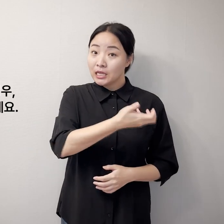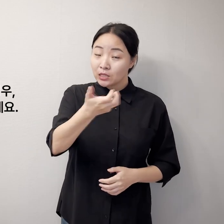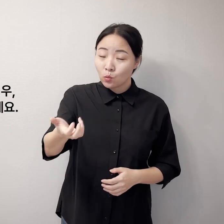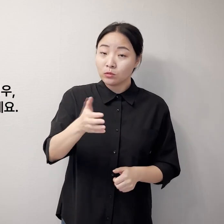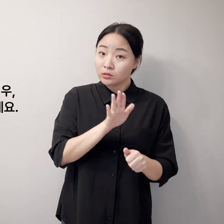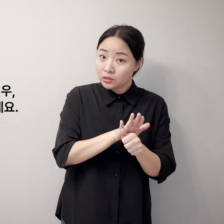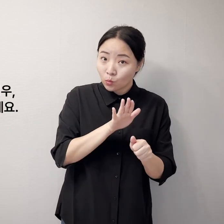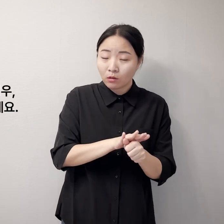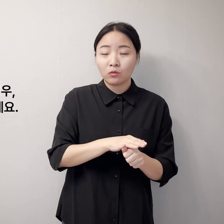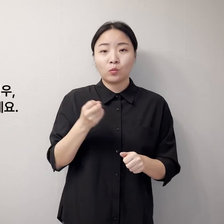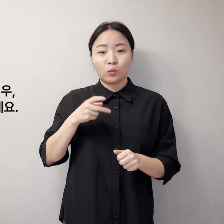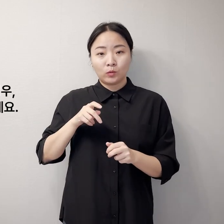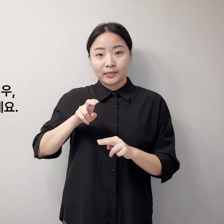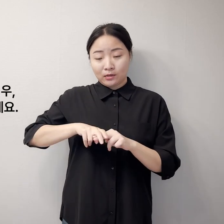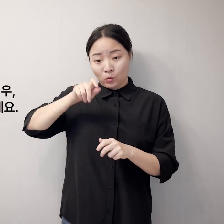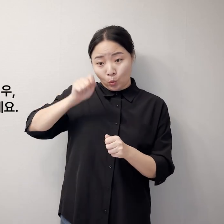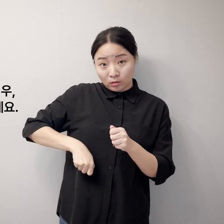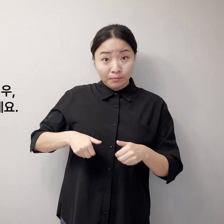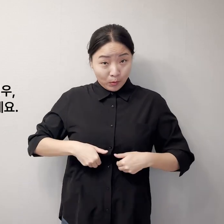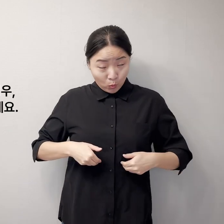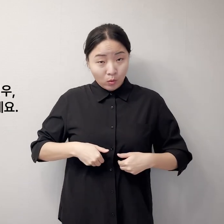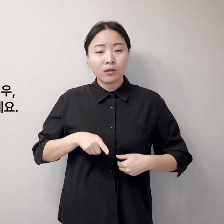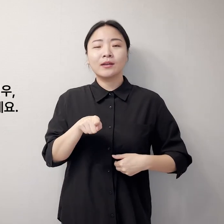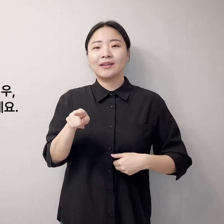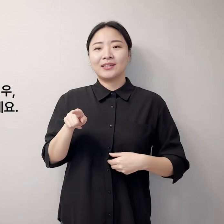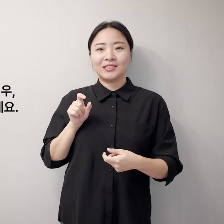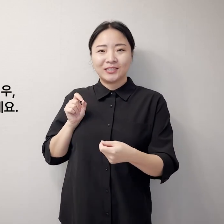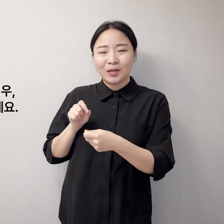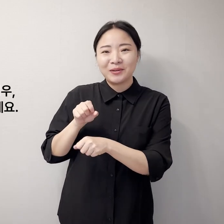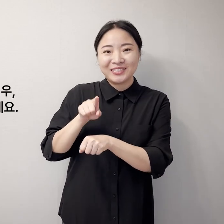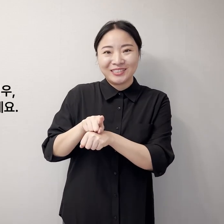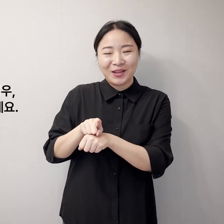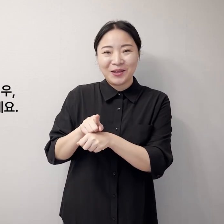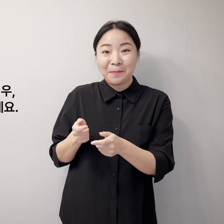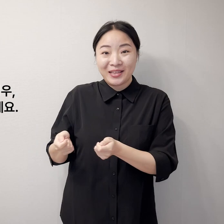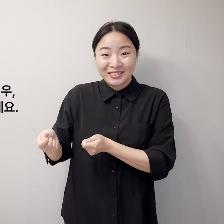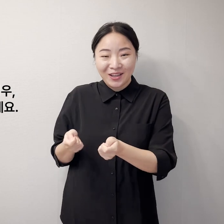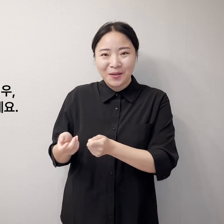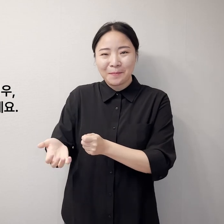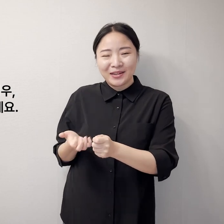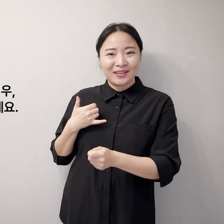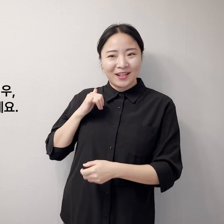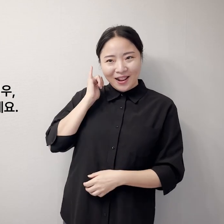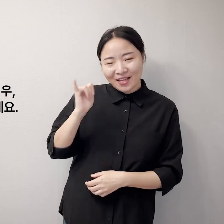지원이나 고정 좌석이 필요한 경우 접근성 매니저에게 미리 요청해 주세요